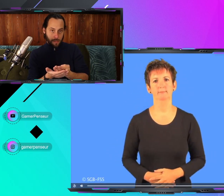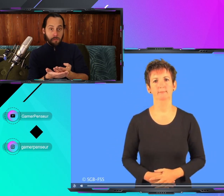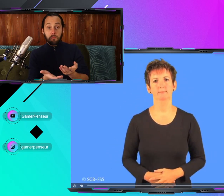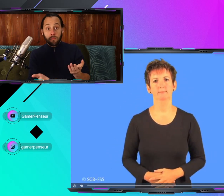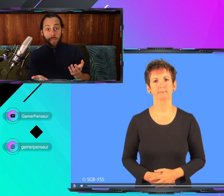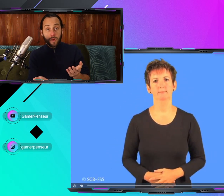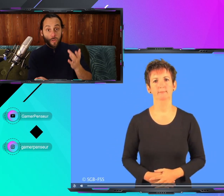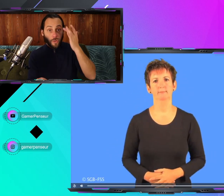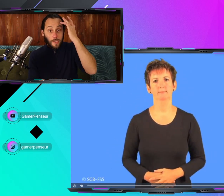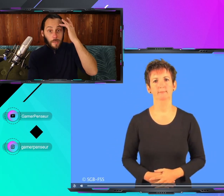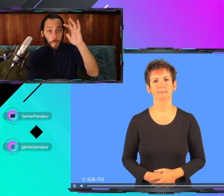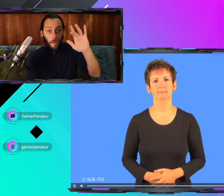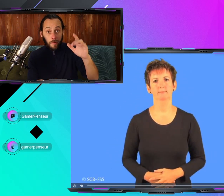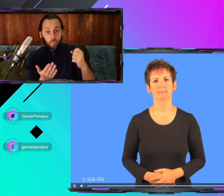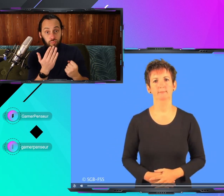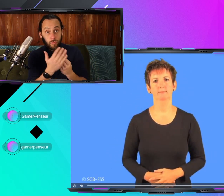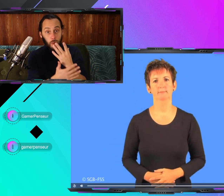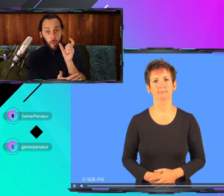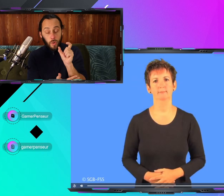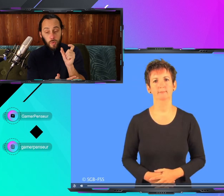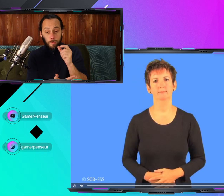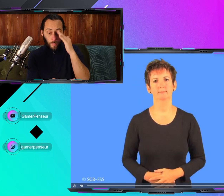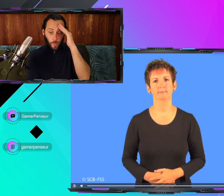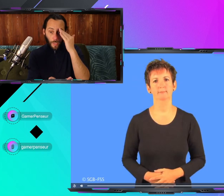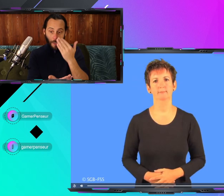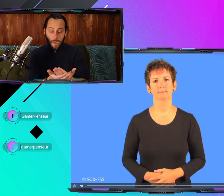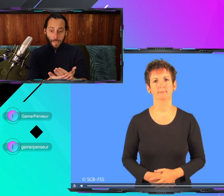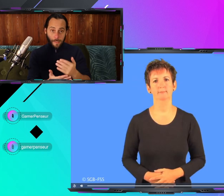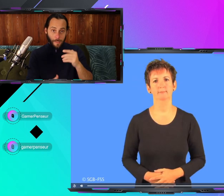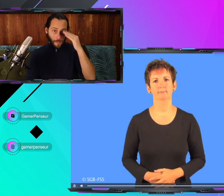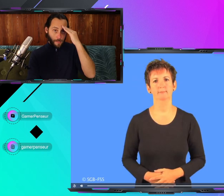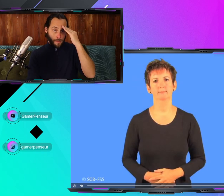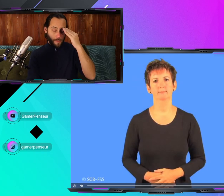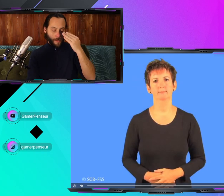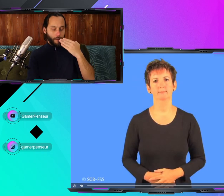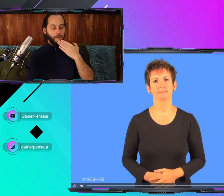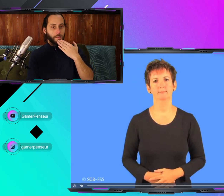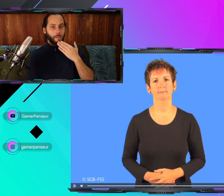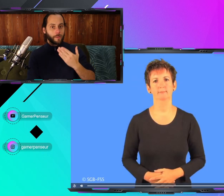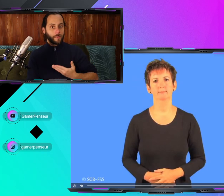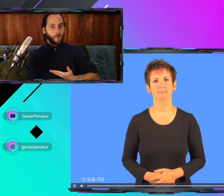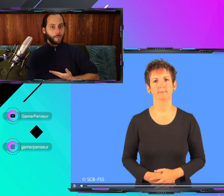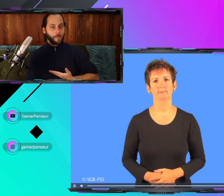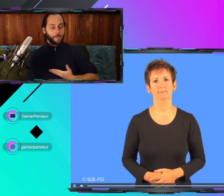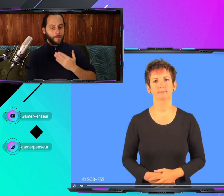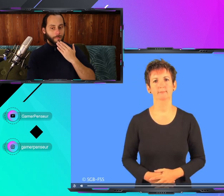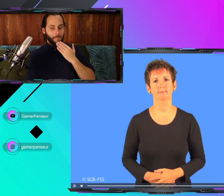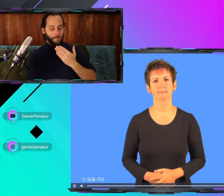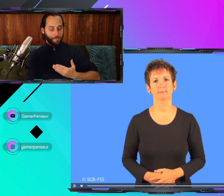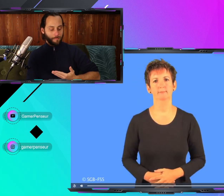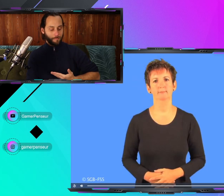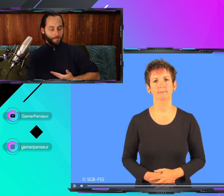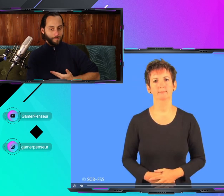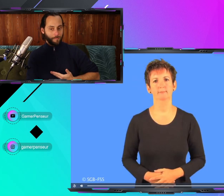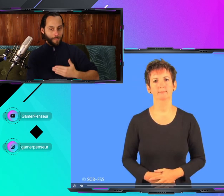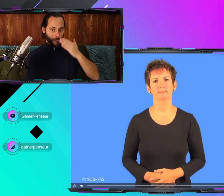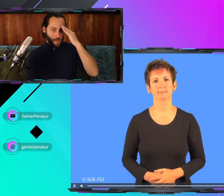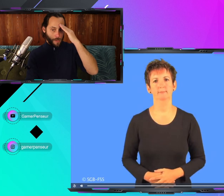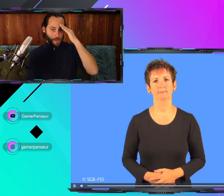Classe. Alors, je connaissais pas. Nouveau mot. Classe. Tante.